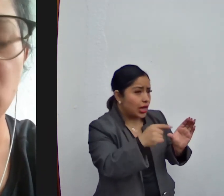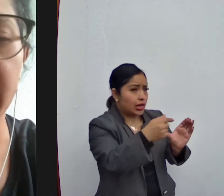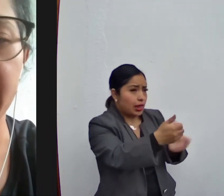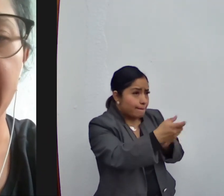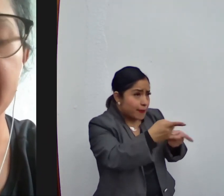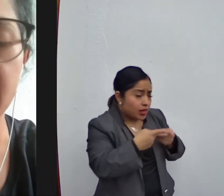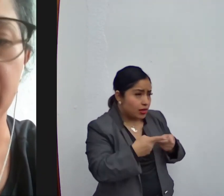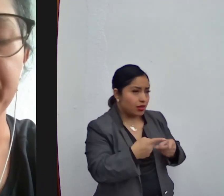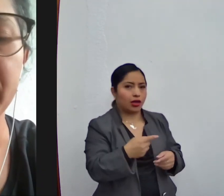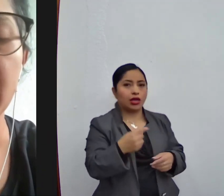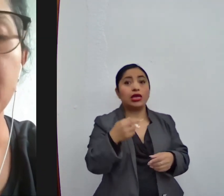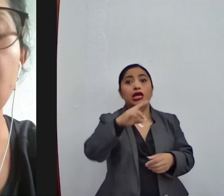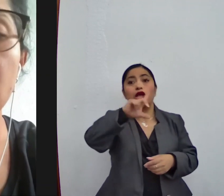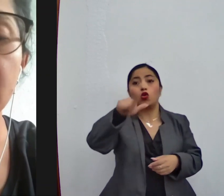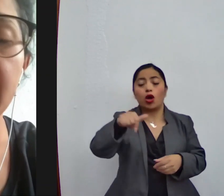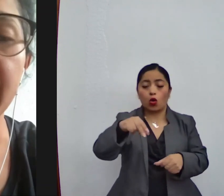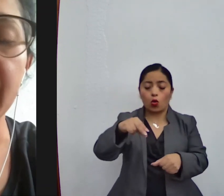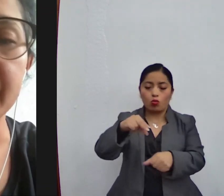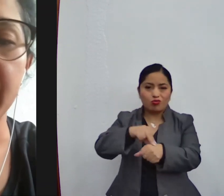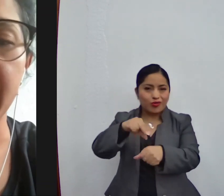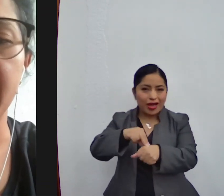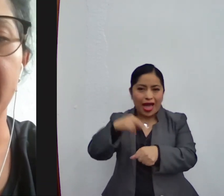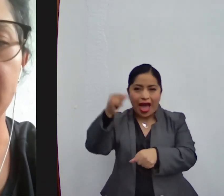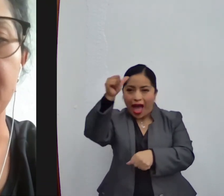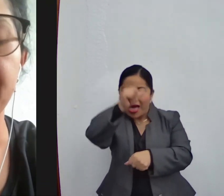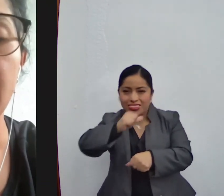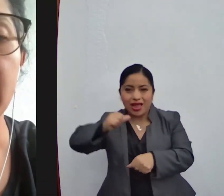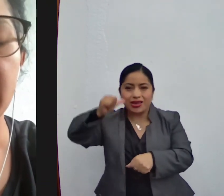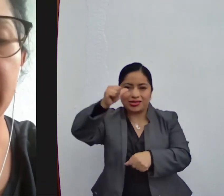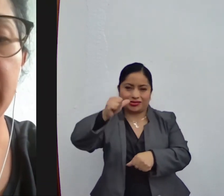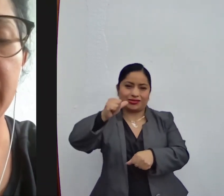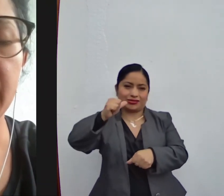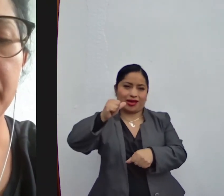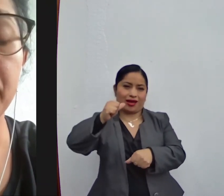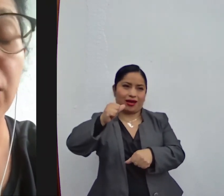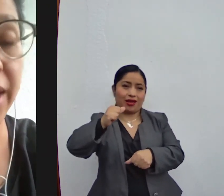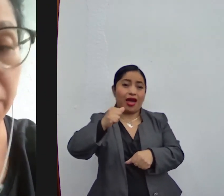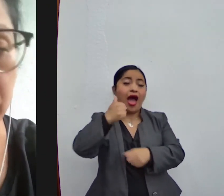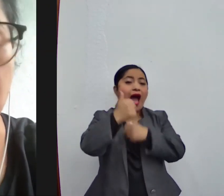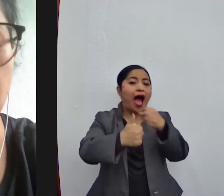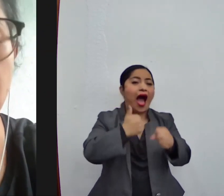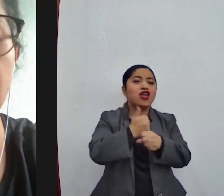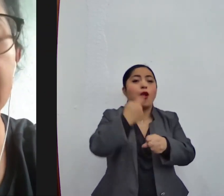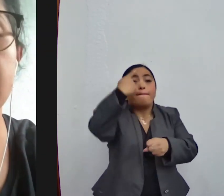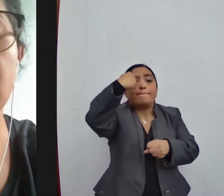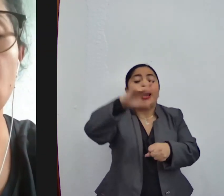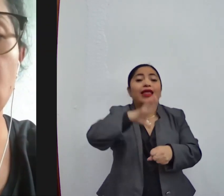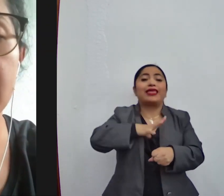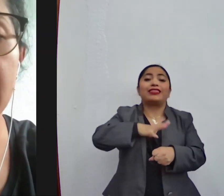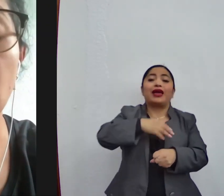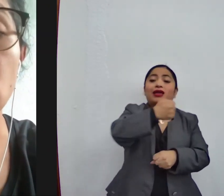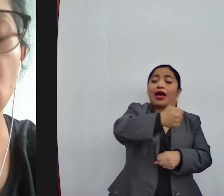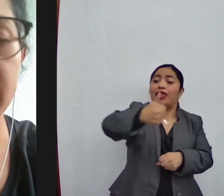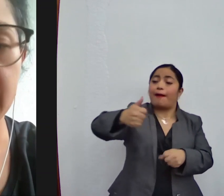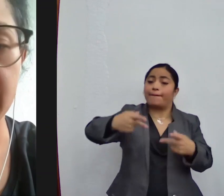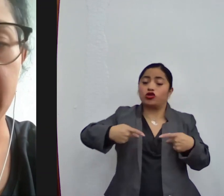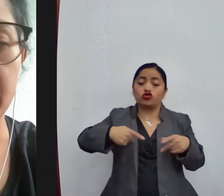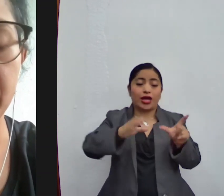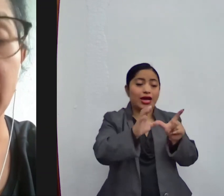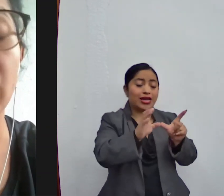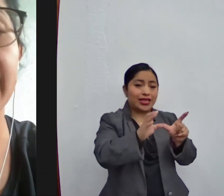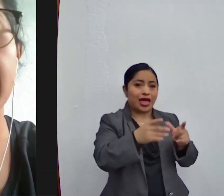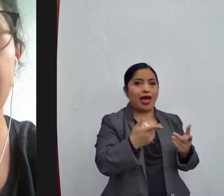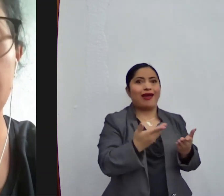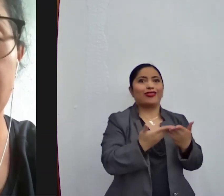apoyo extenso y generalizado? ¿Por qué lo tienen que realizar cada año? Por ejemplo, una de las instituciones que lo